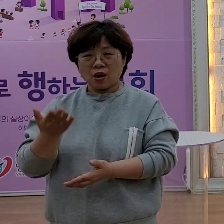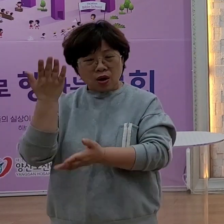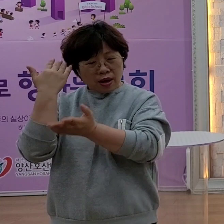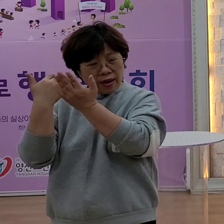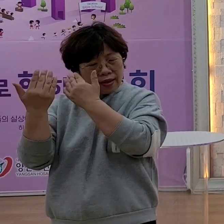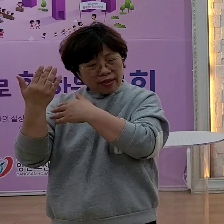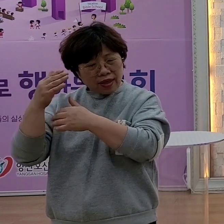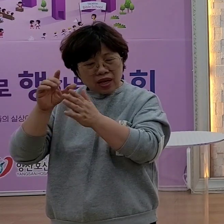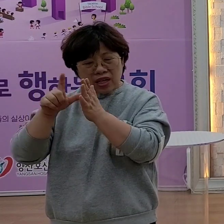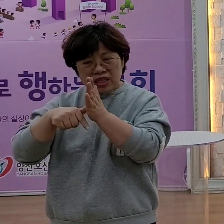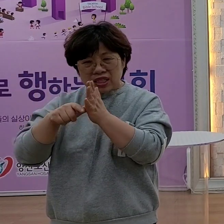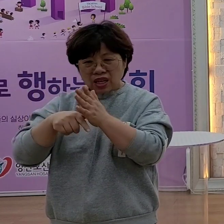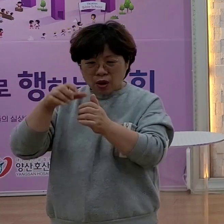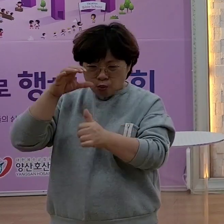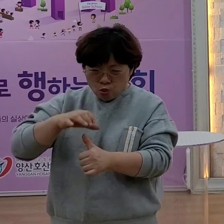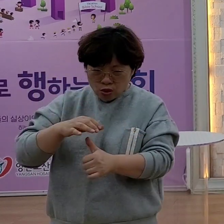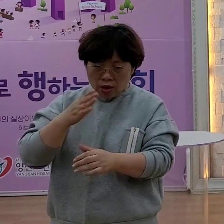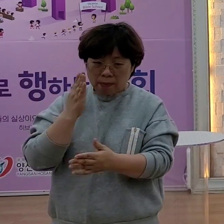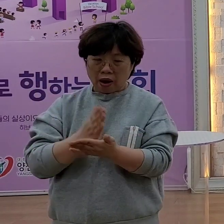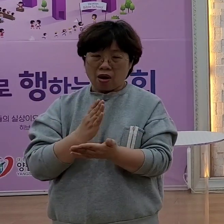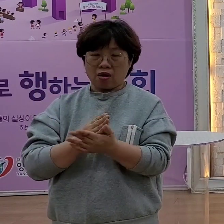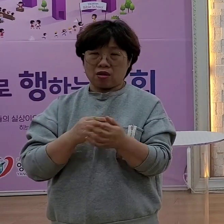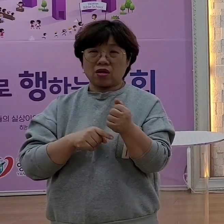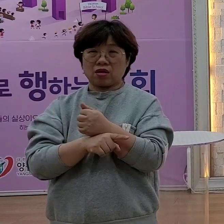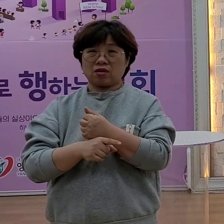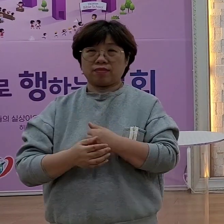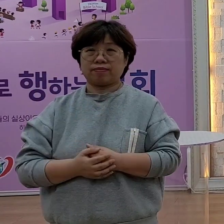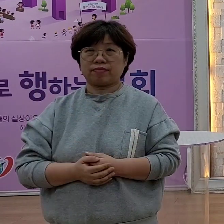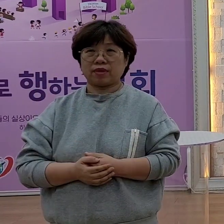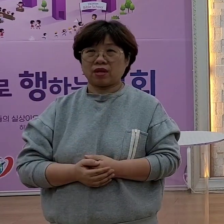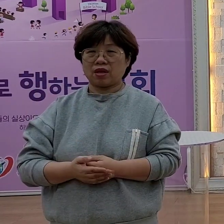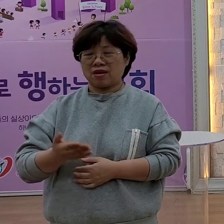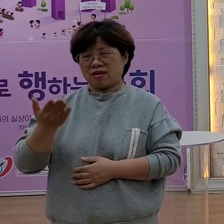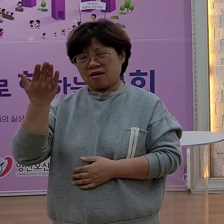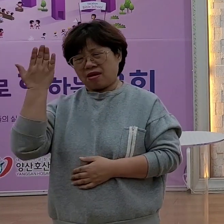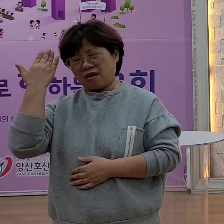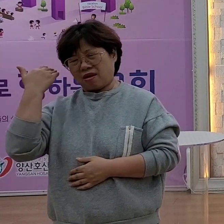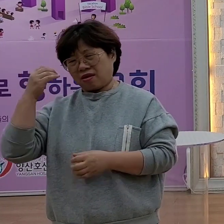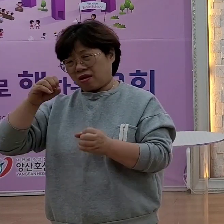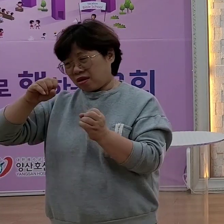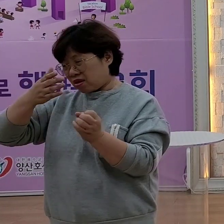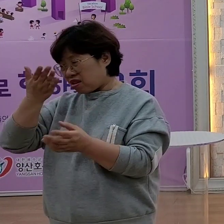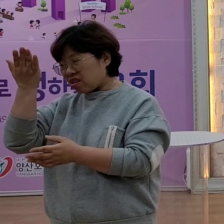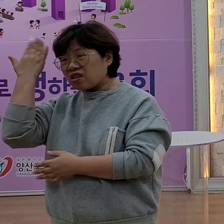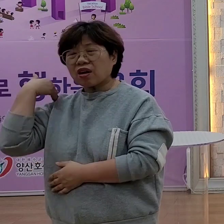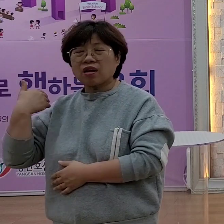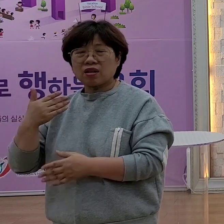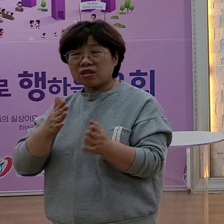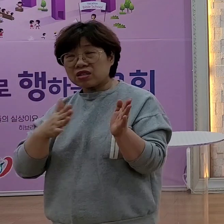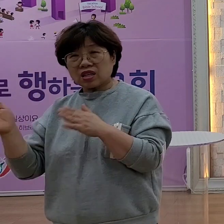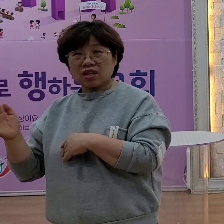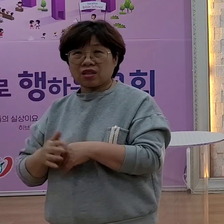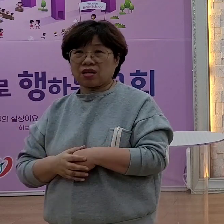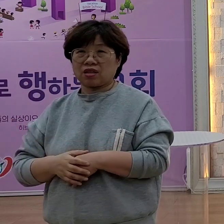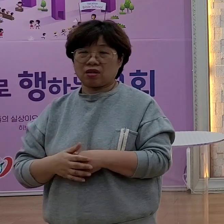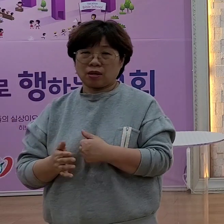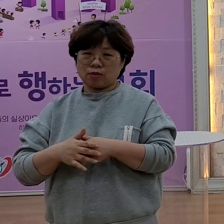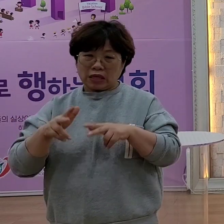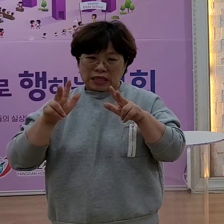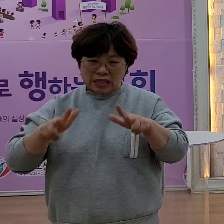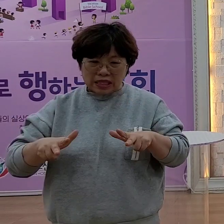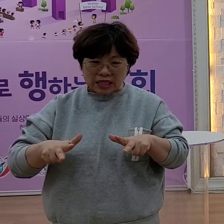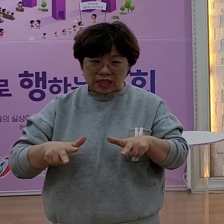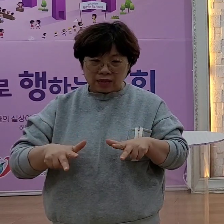있는 대화나 그런 가정이 너무 많습니다. 그게 아니라 옛날이 아니라 오늘, 지금이 행복하다고